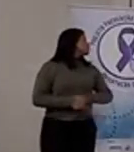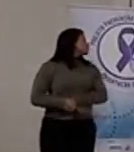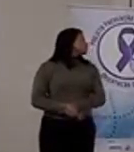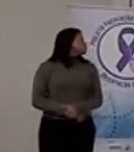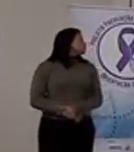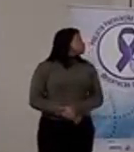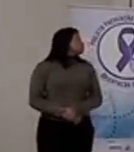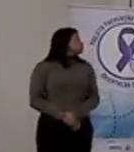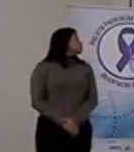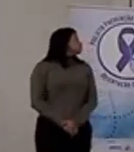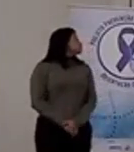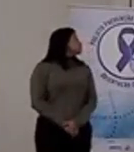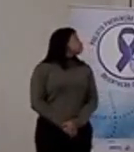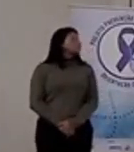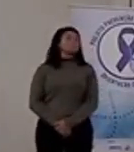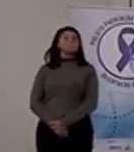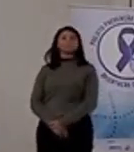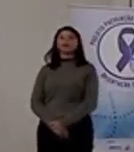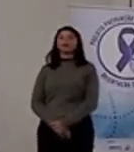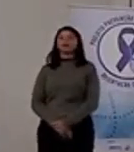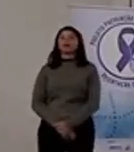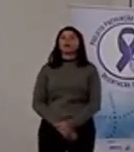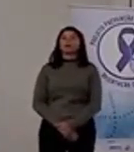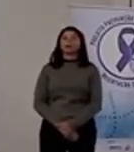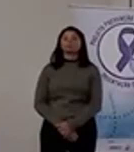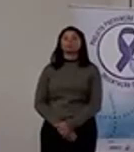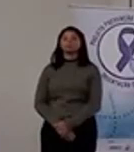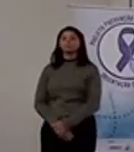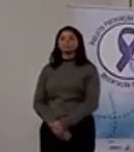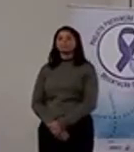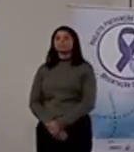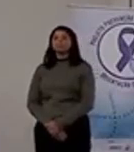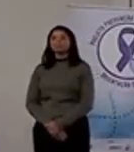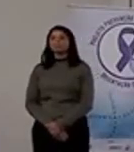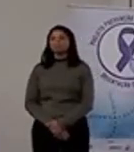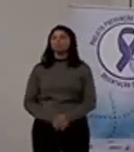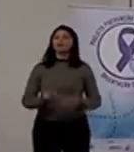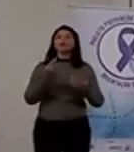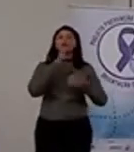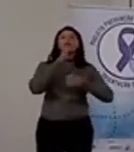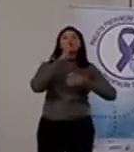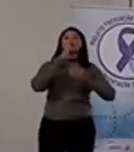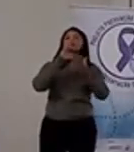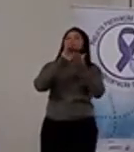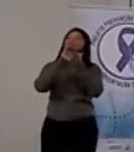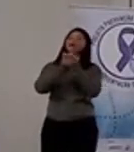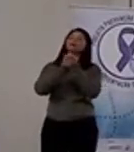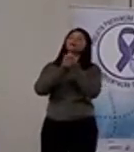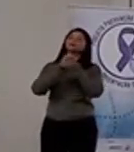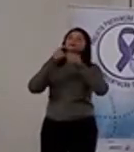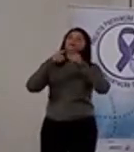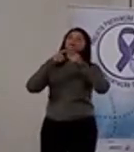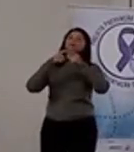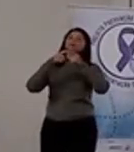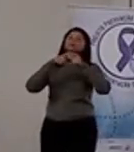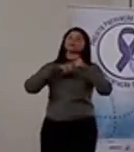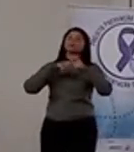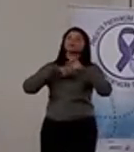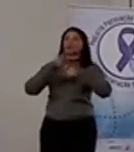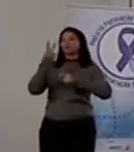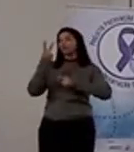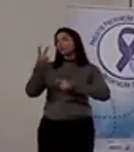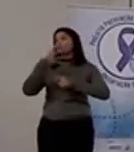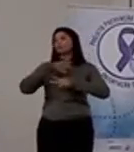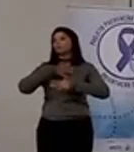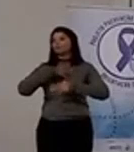Vamos voltar aqui. Já aproveitando aqui, vou até colocar aqui. Conhecemos um casal de médicos que eles tiveram 2 filhos, os 2 com doença